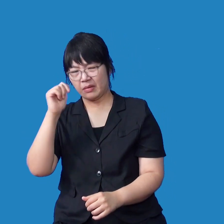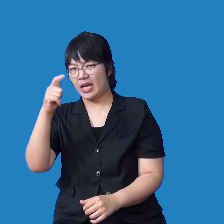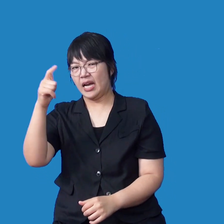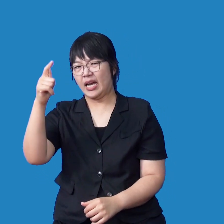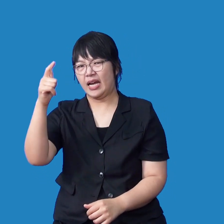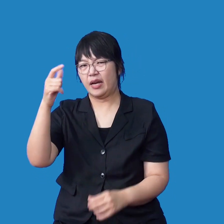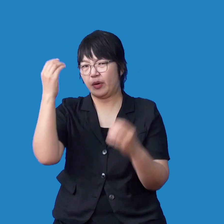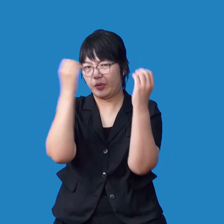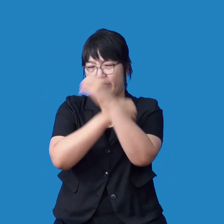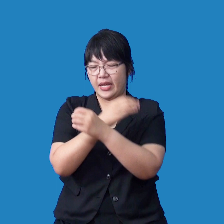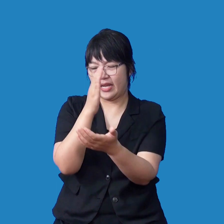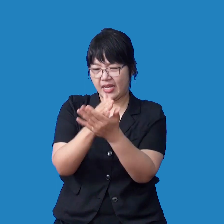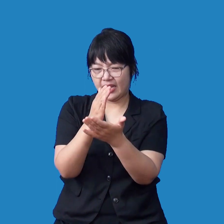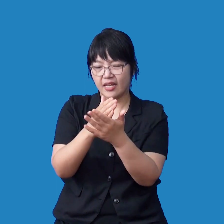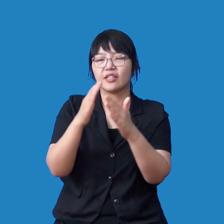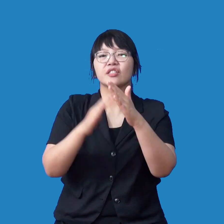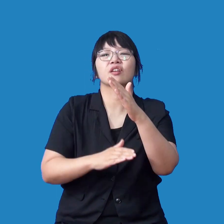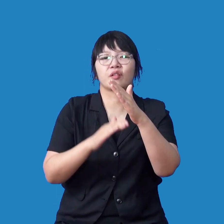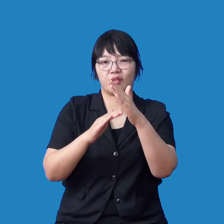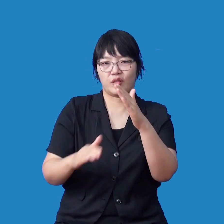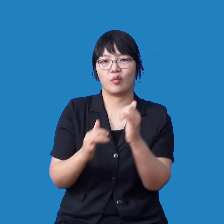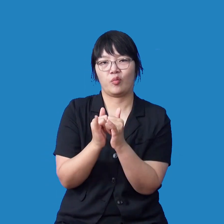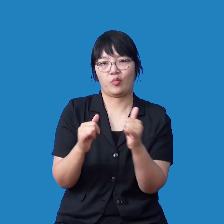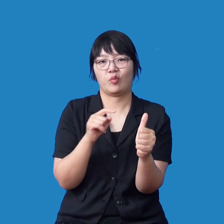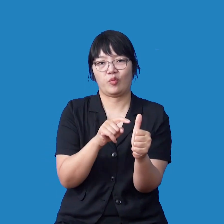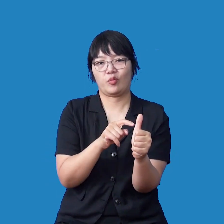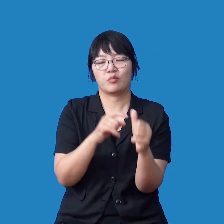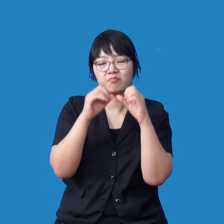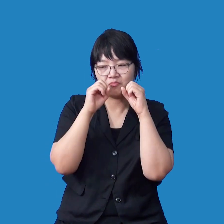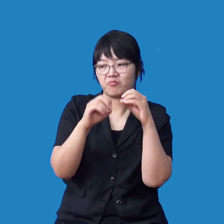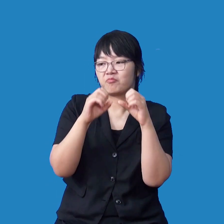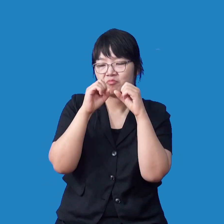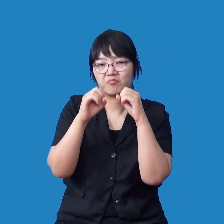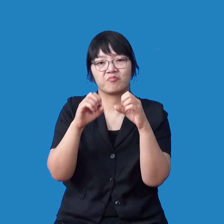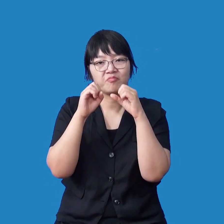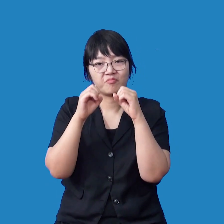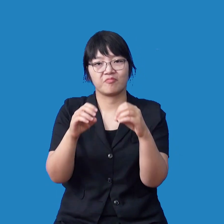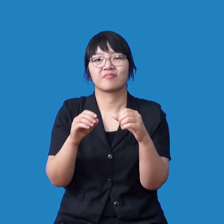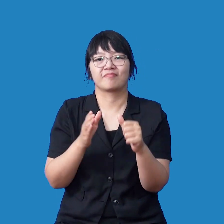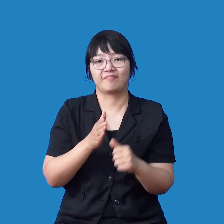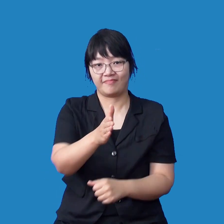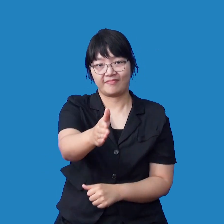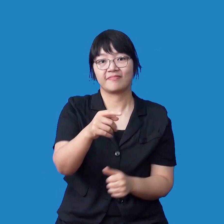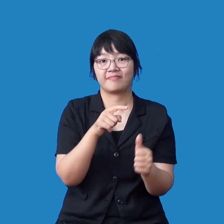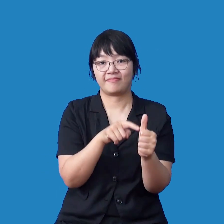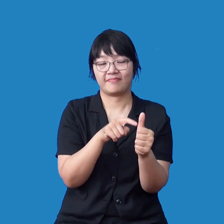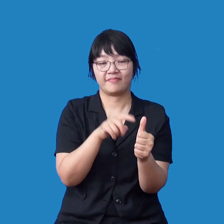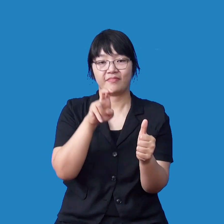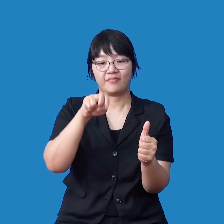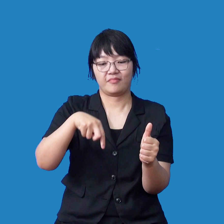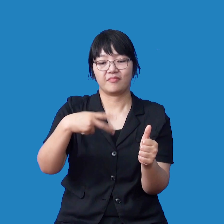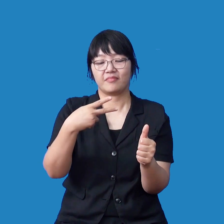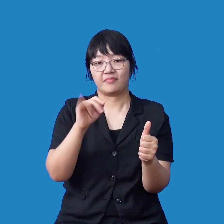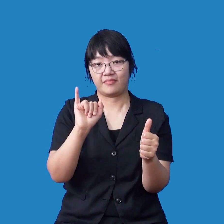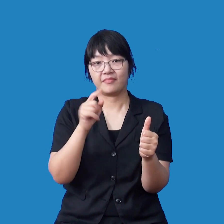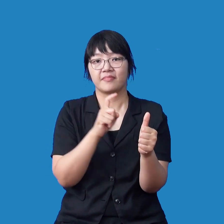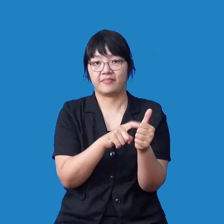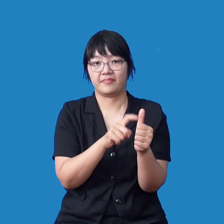무디 목사가 아니에요. 평신도 전도자예요, 본래. 자, D.L. 무디는